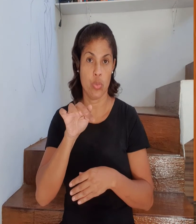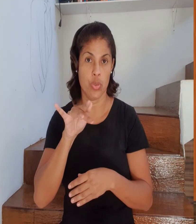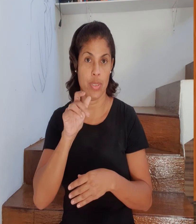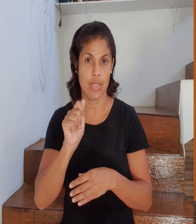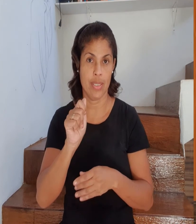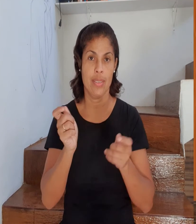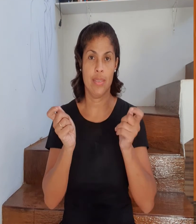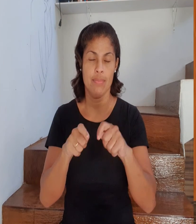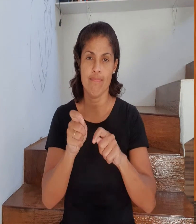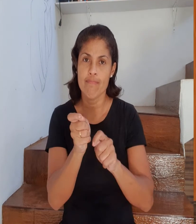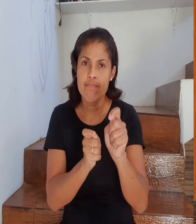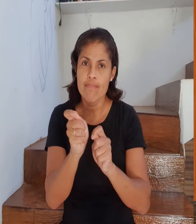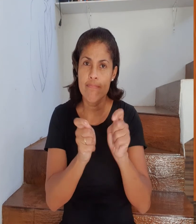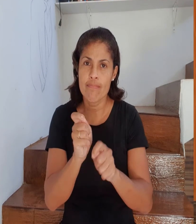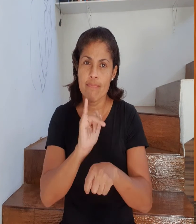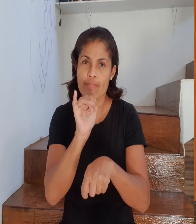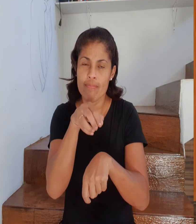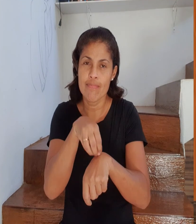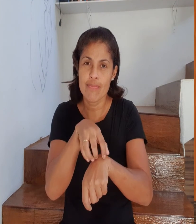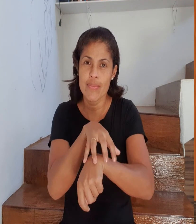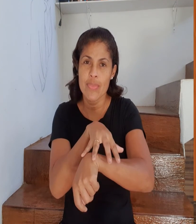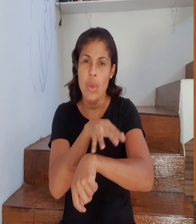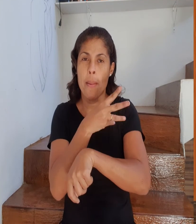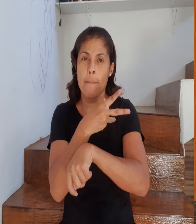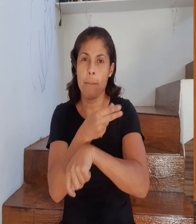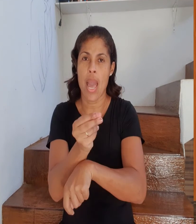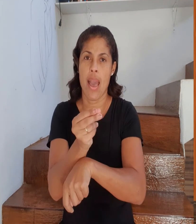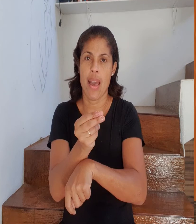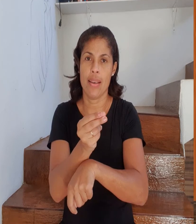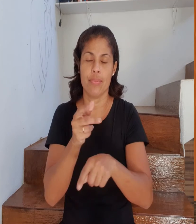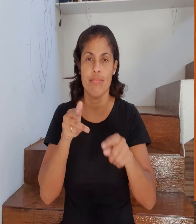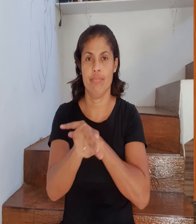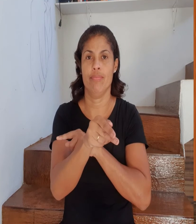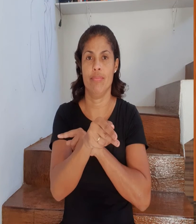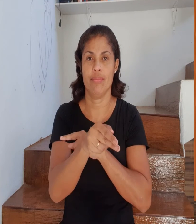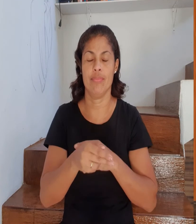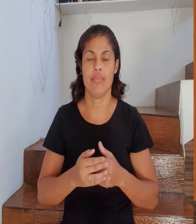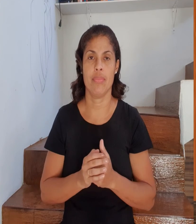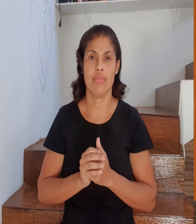anticorpos, conseguem controlar a infecção e matar o patógeno.